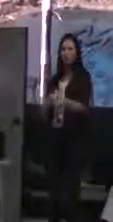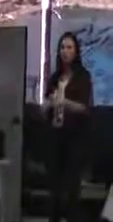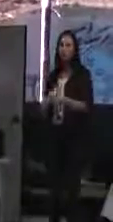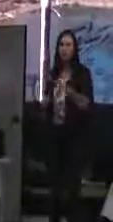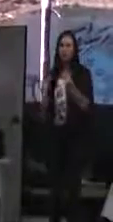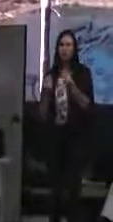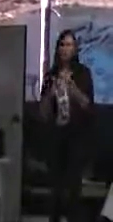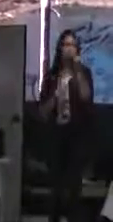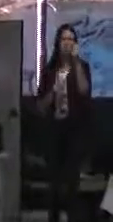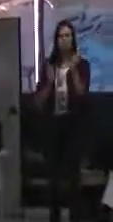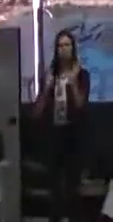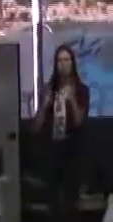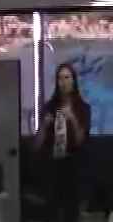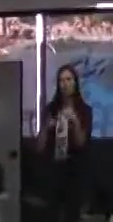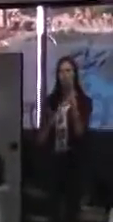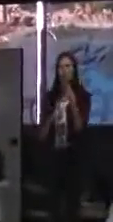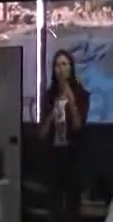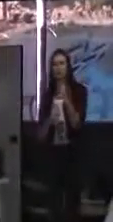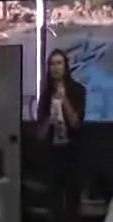podem querer criticar,